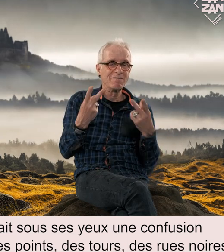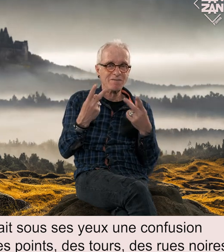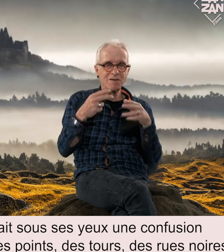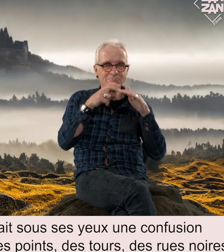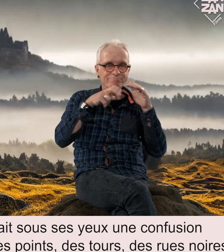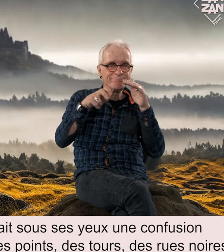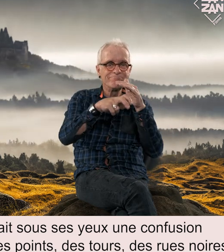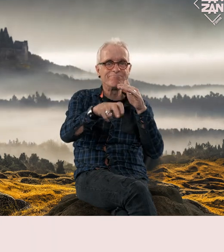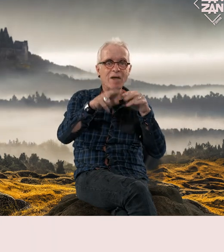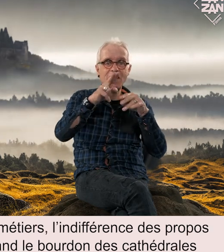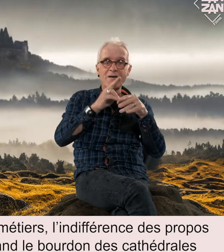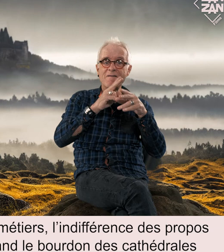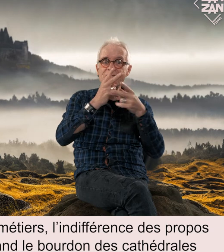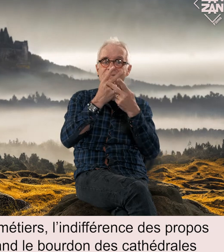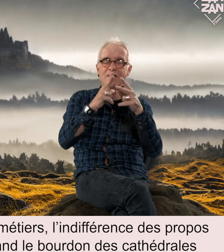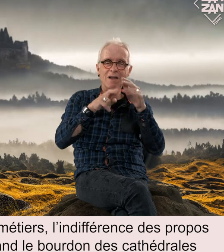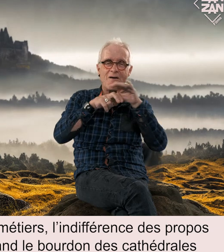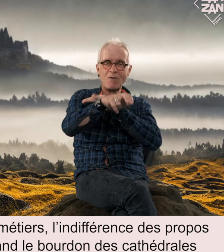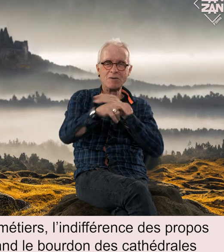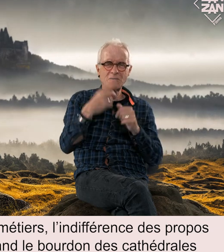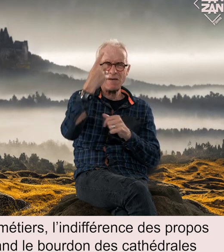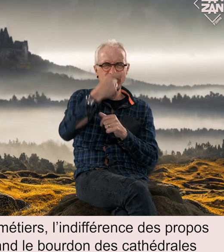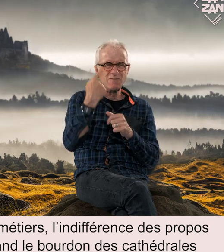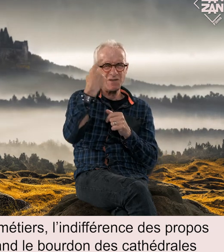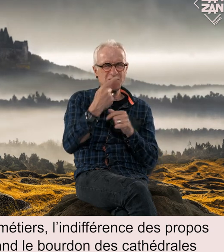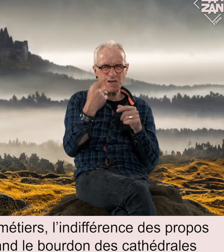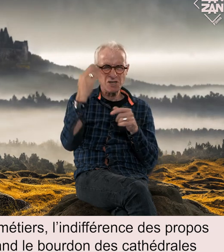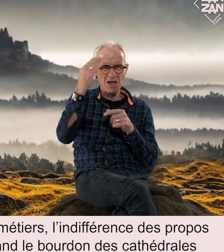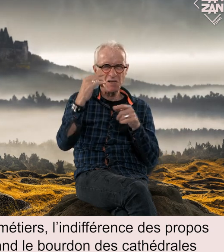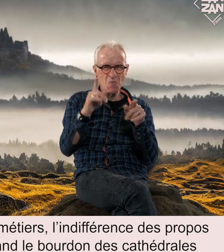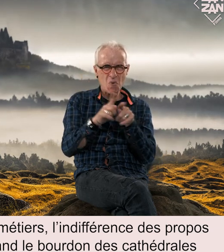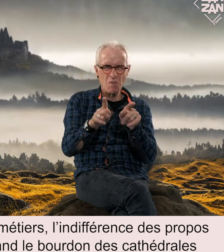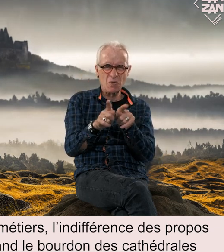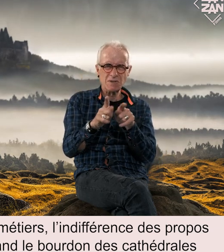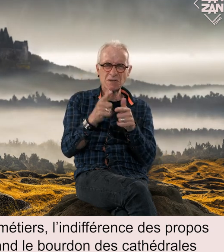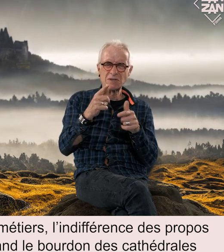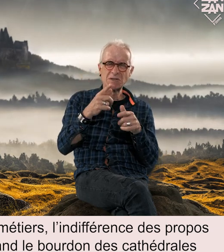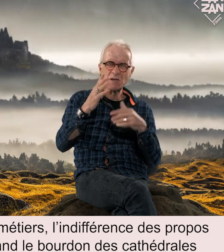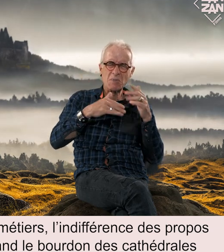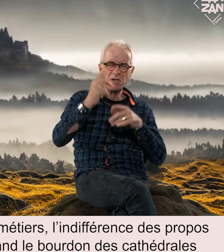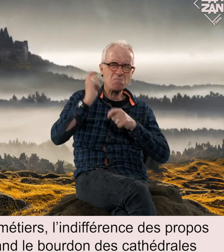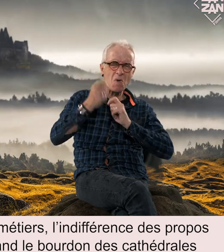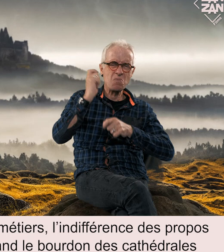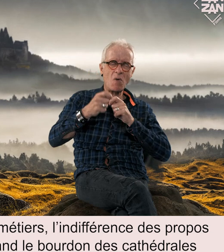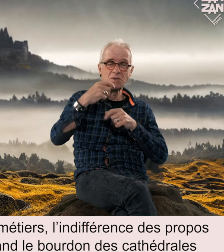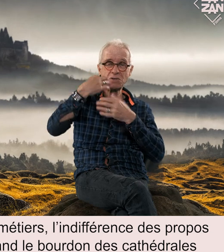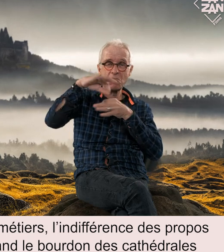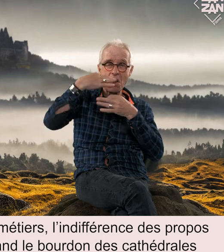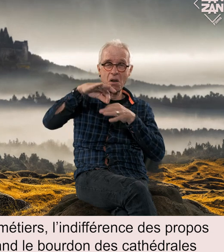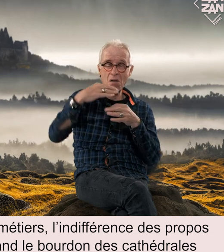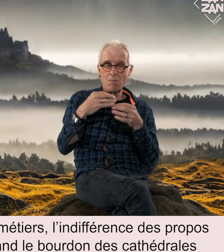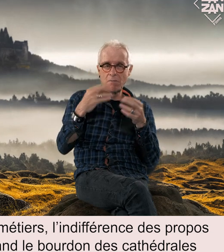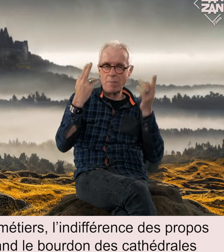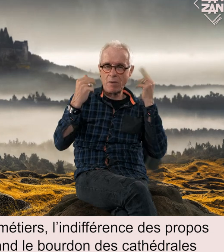faisait descendre dans la ville mais l'air bestial des figures, le tapage des métiers, l'indifférence des propos glaçait son cœur.